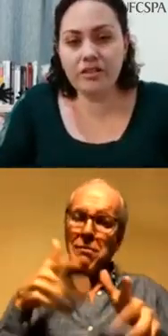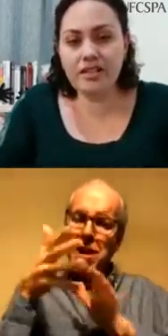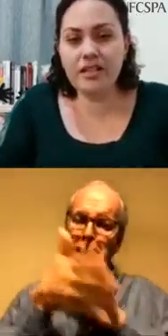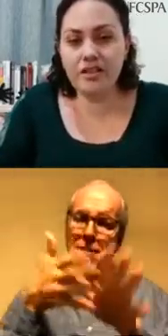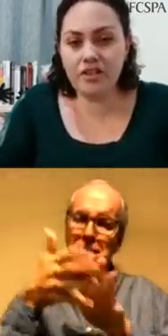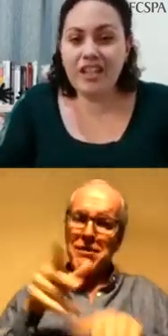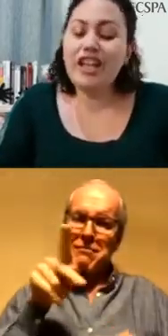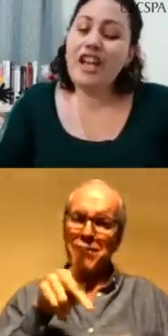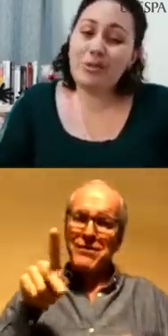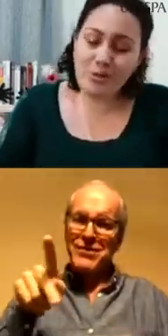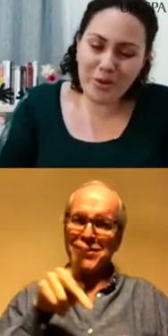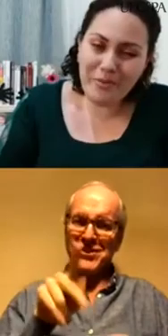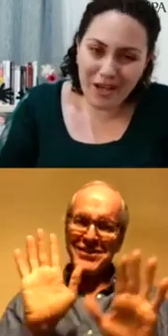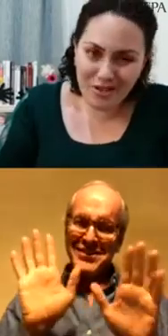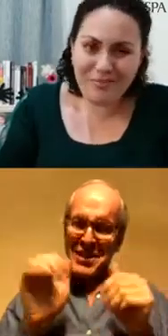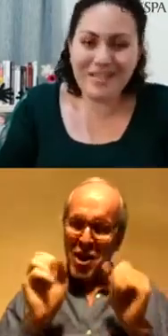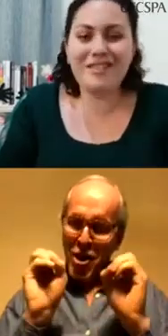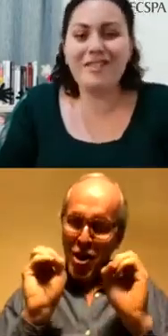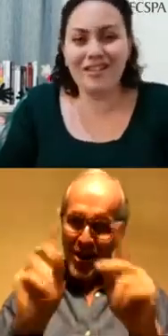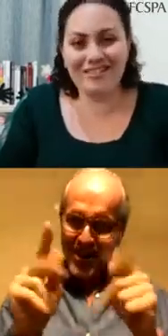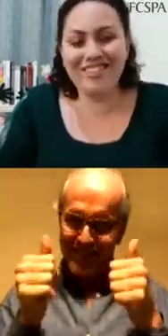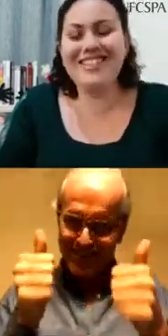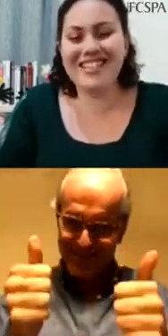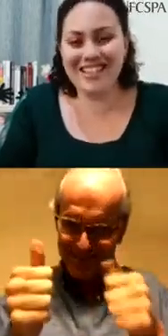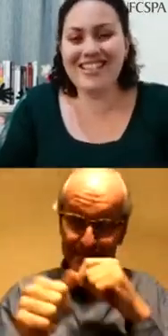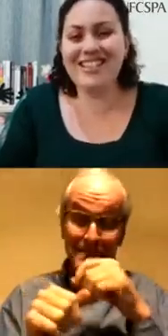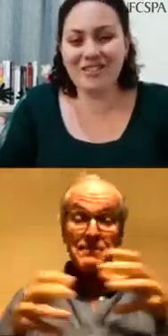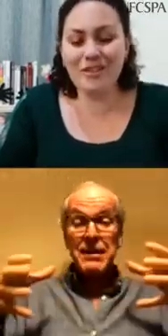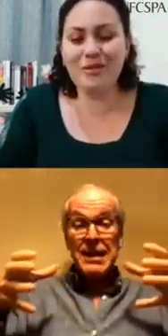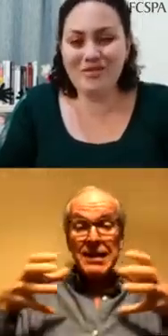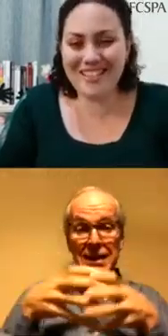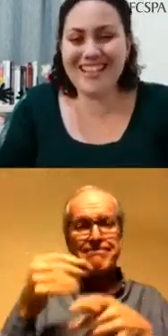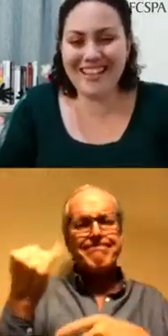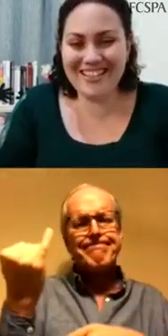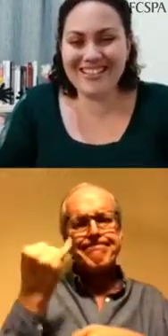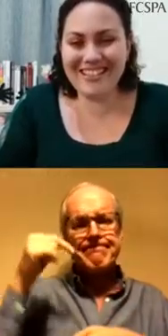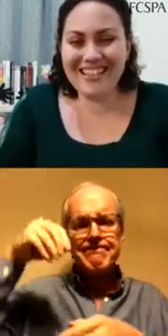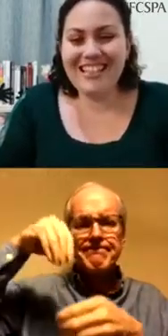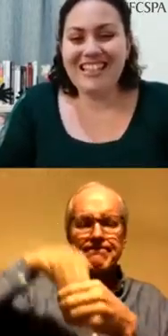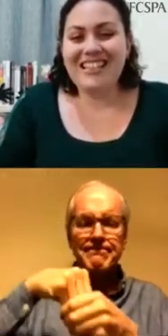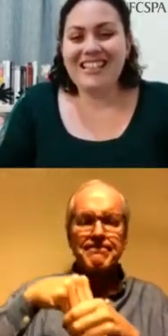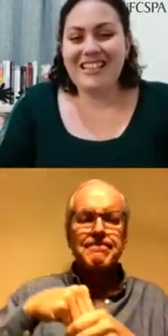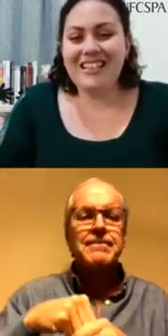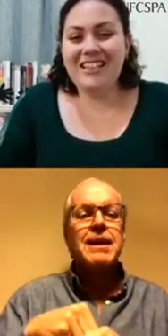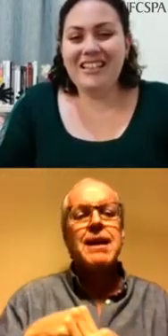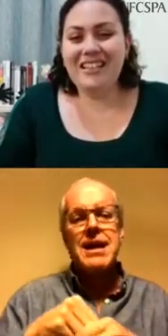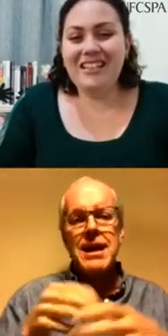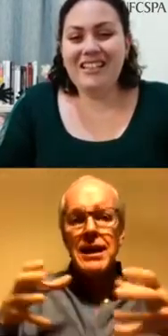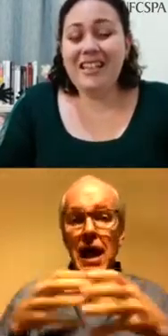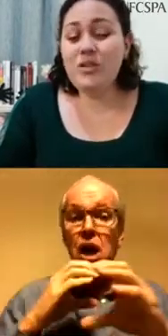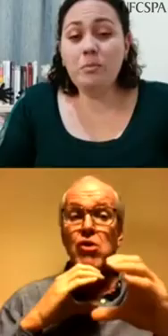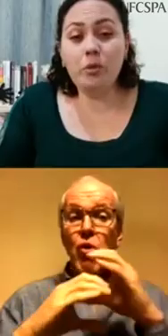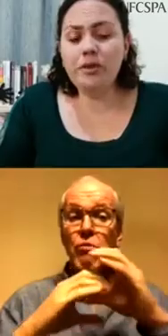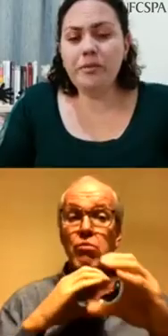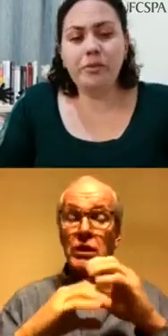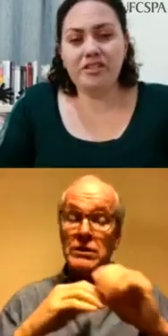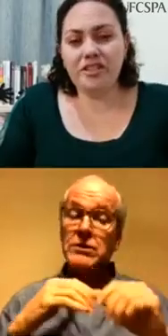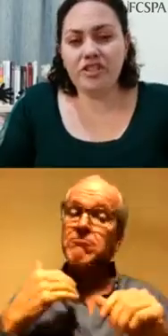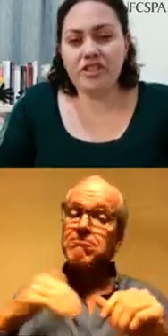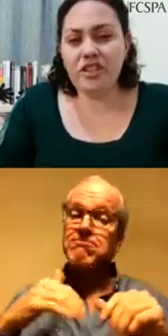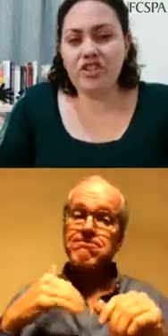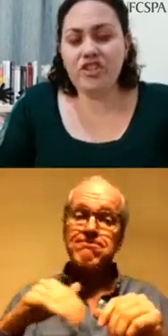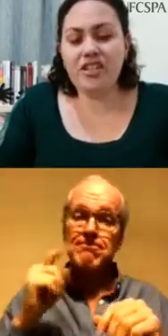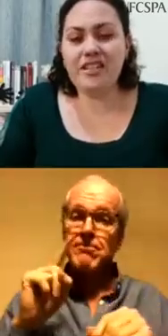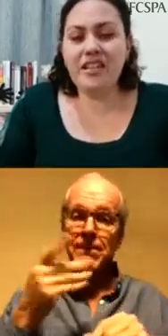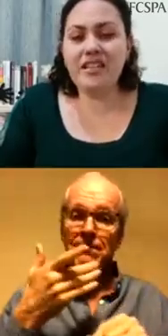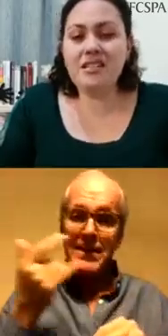da universidade. Eu não sou médico, mas trabalho com a língua de sinais dentro da universidade. E isso é muito importante,